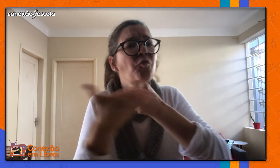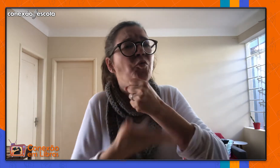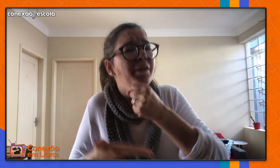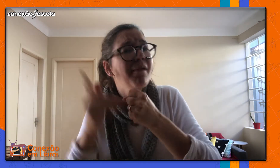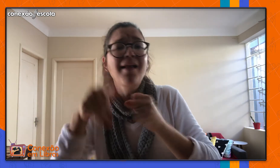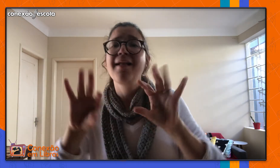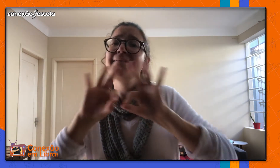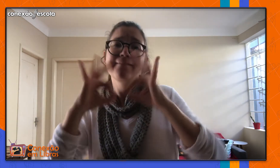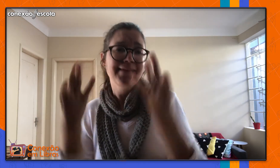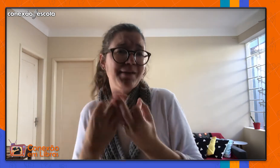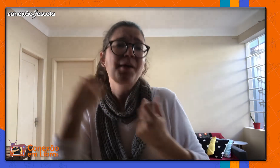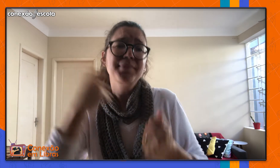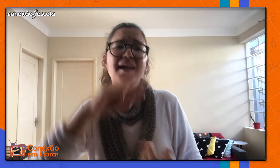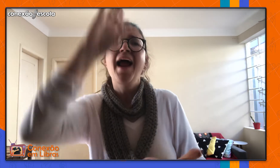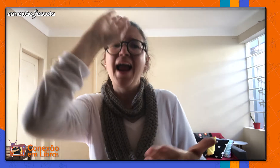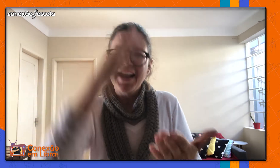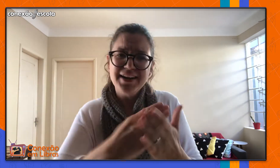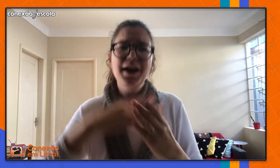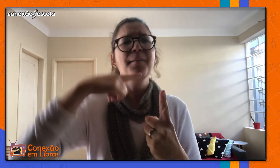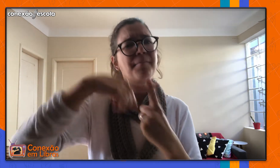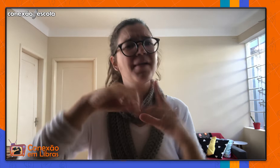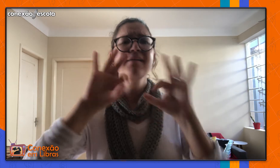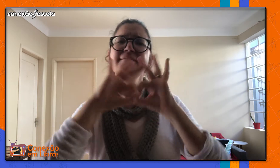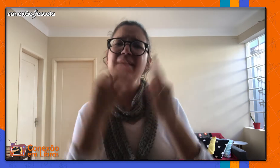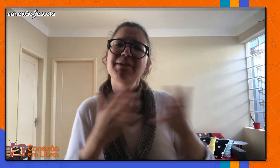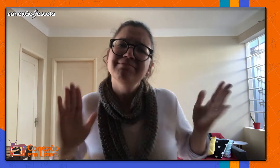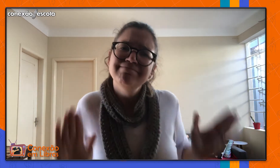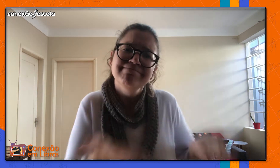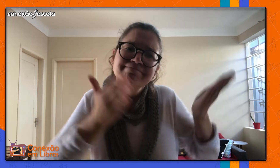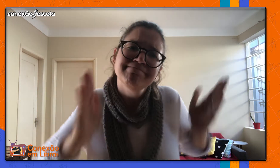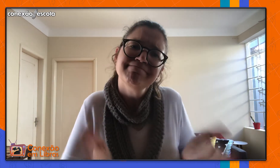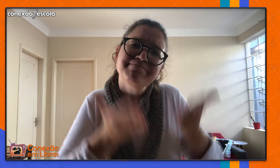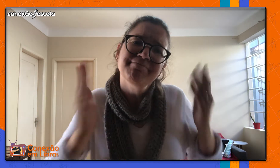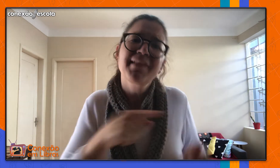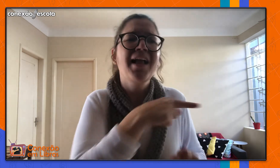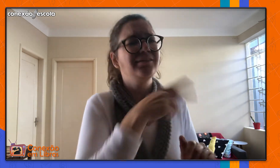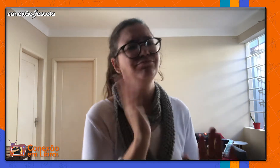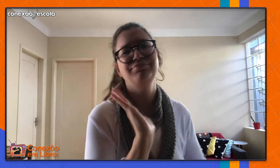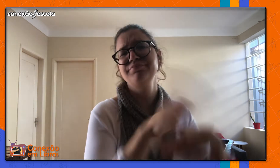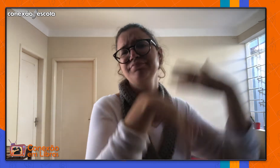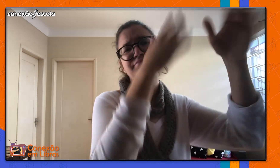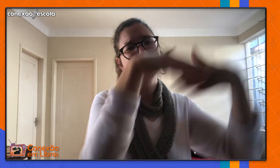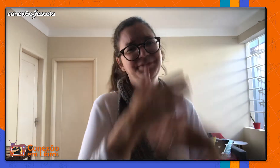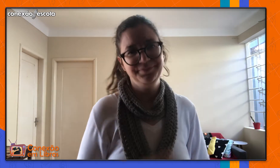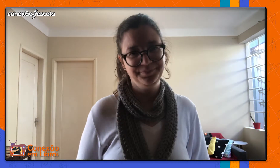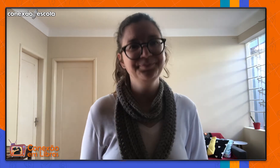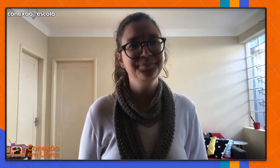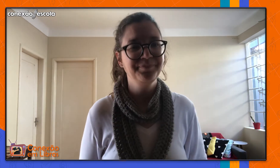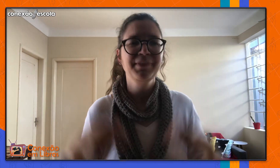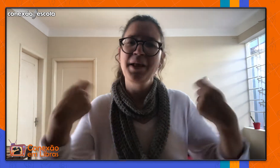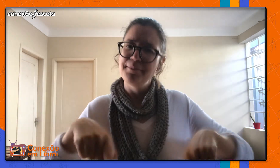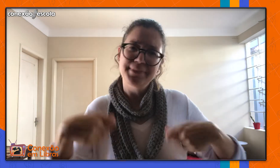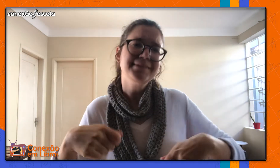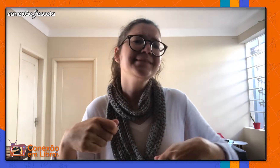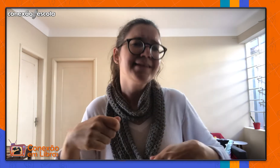acreditar. E é fundamental que a família também acredite e estimule o desenvolvimento da criança surda.